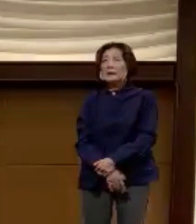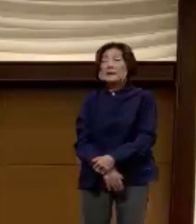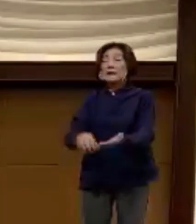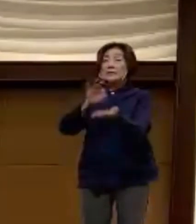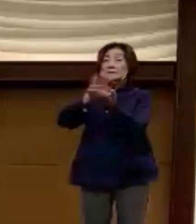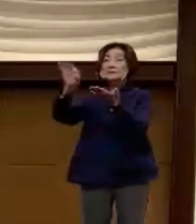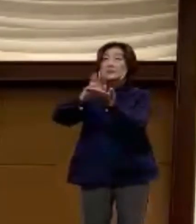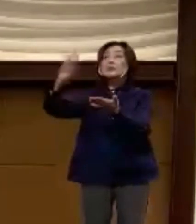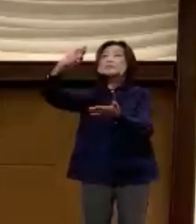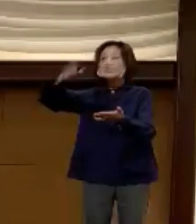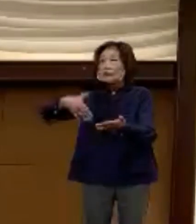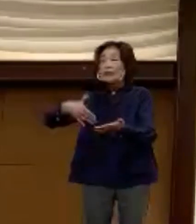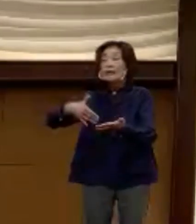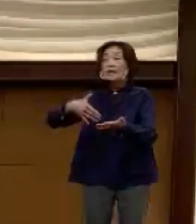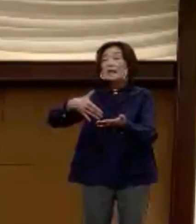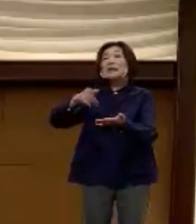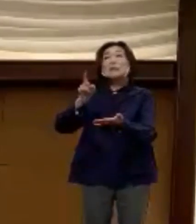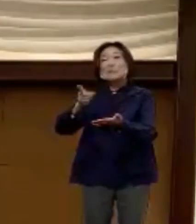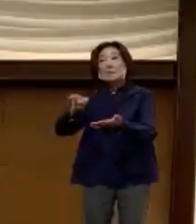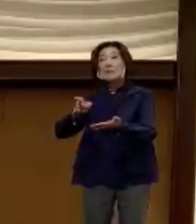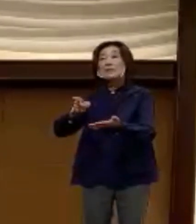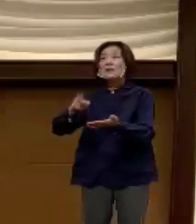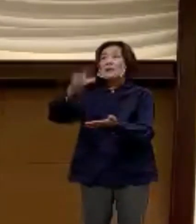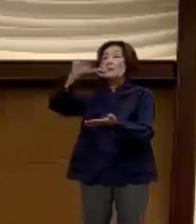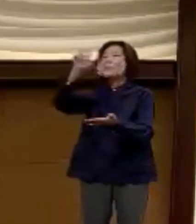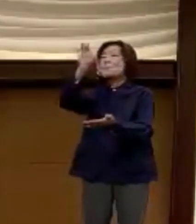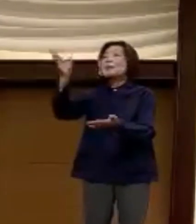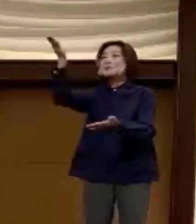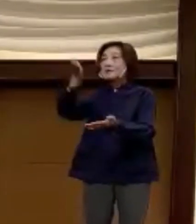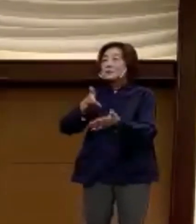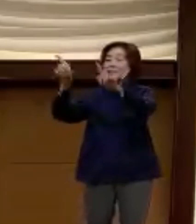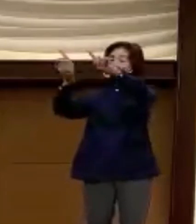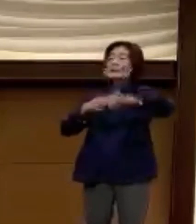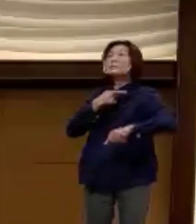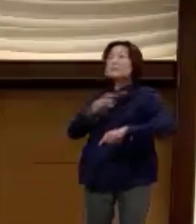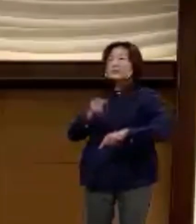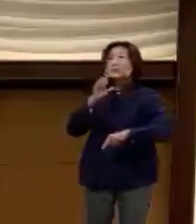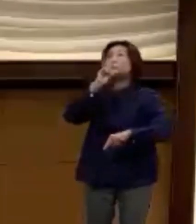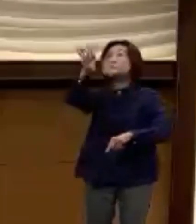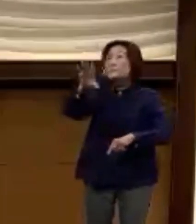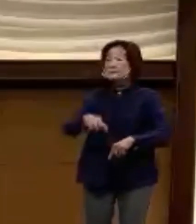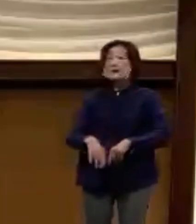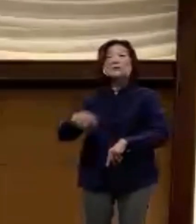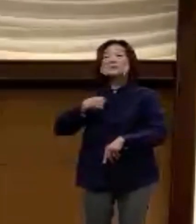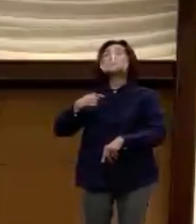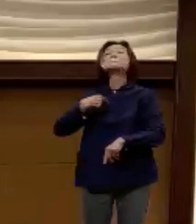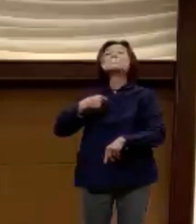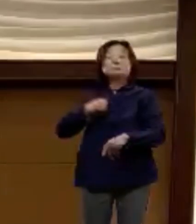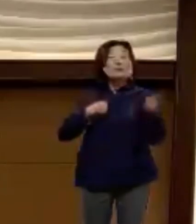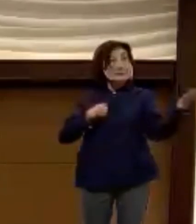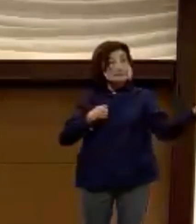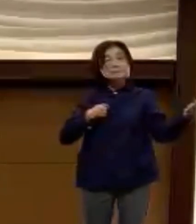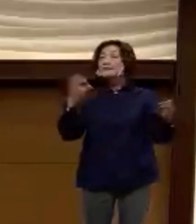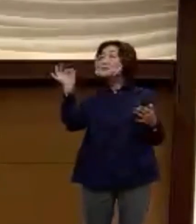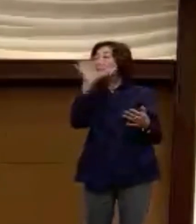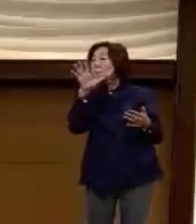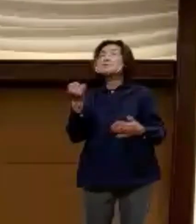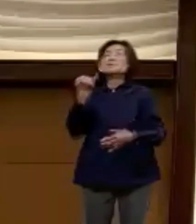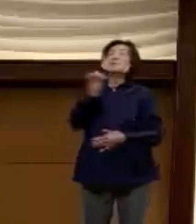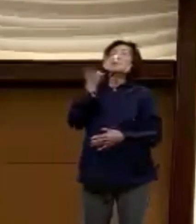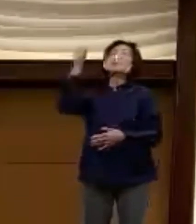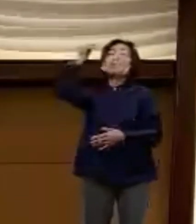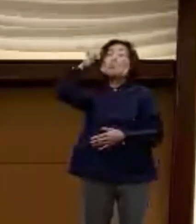消費税、私たちは次元で 5% って言ってますが、私はなくていいと。そし